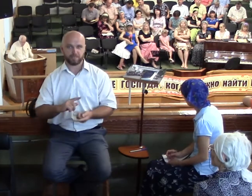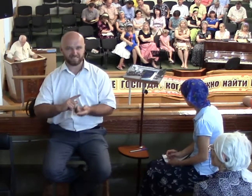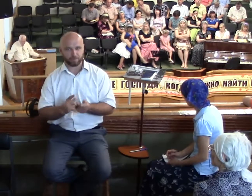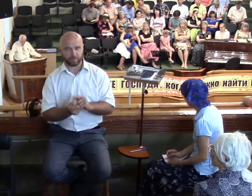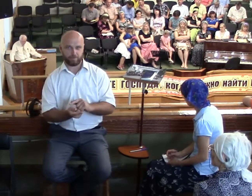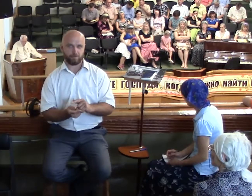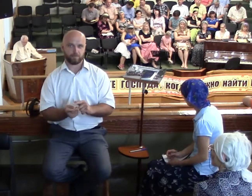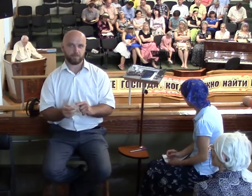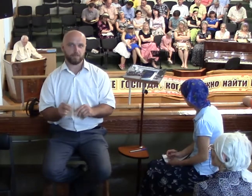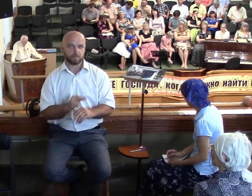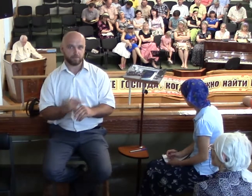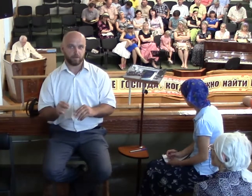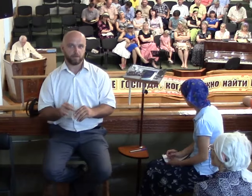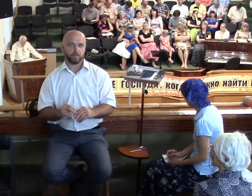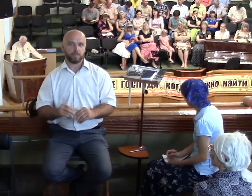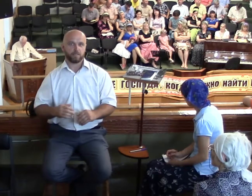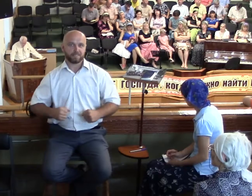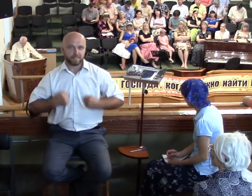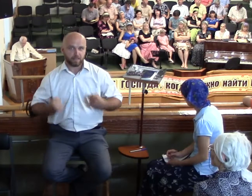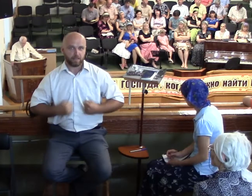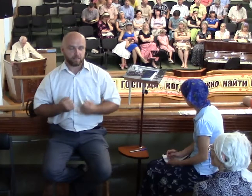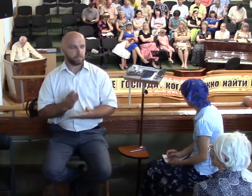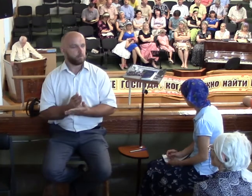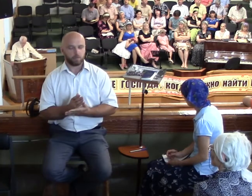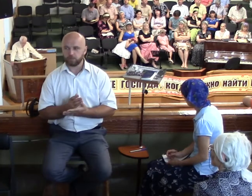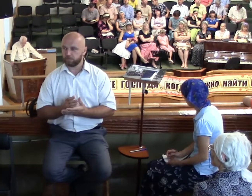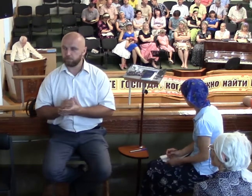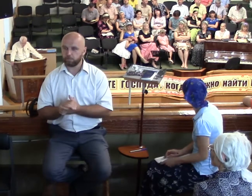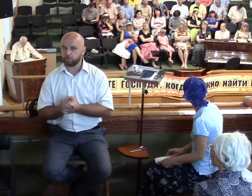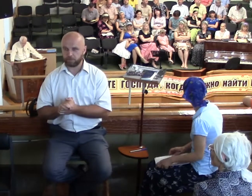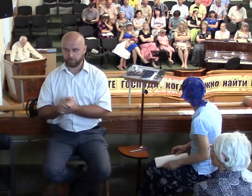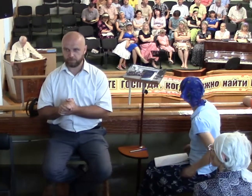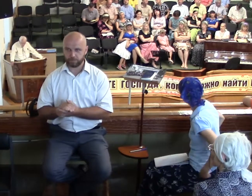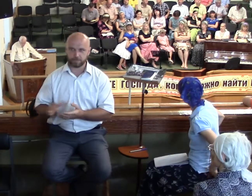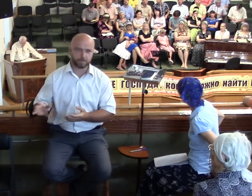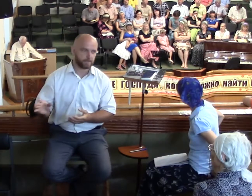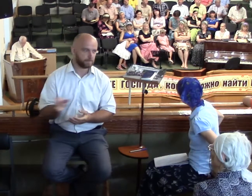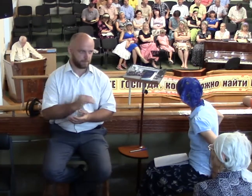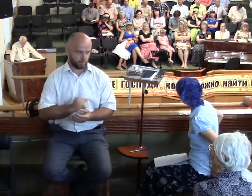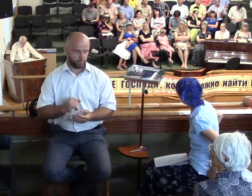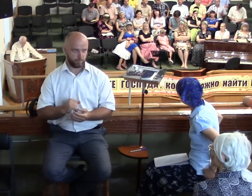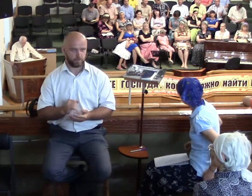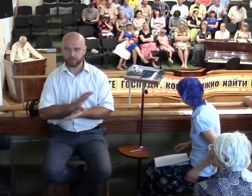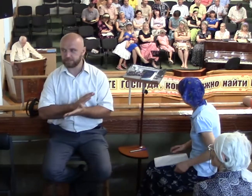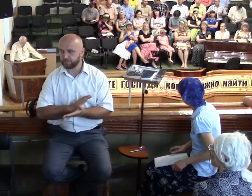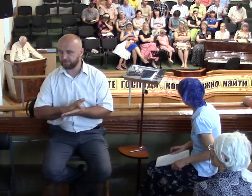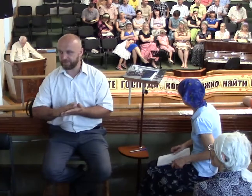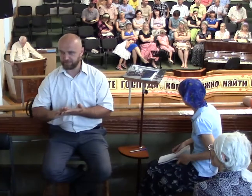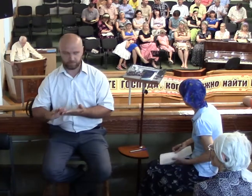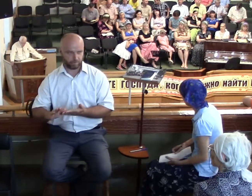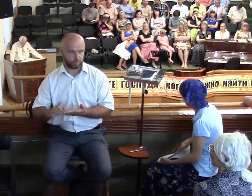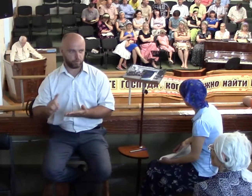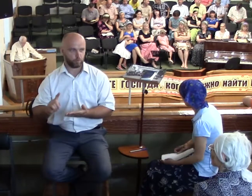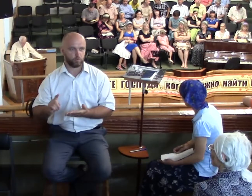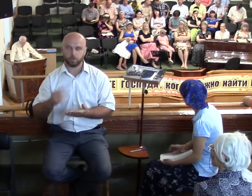исправилось. Старайтесь иметь мир со всеми и святость, без которой никто не увидит